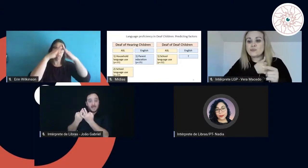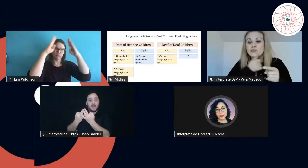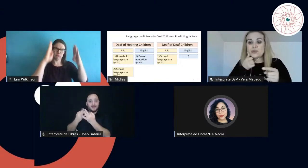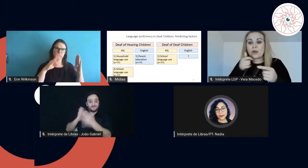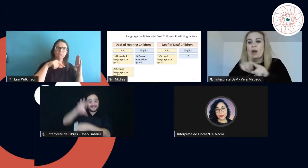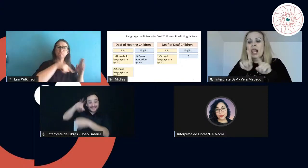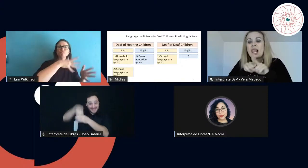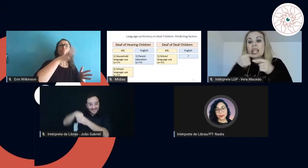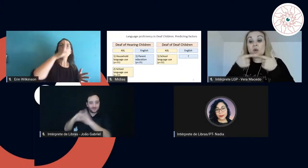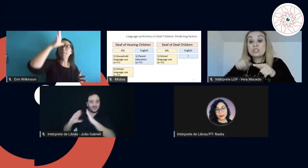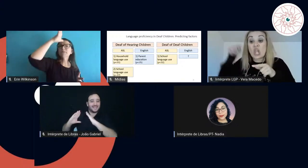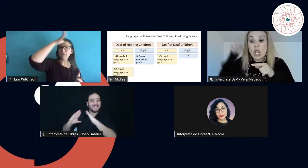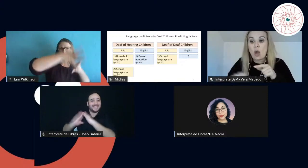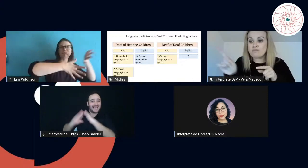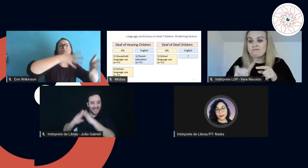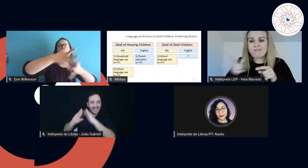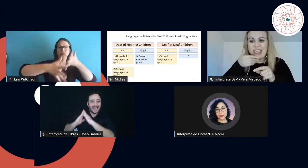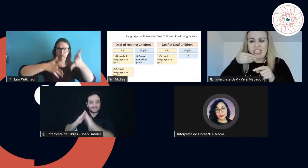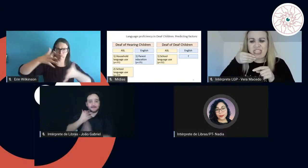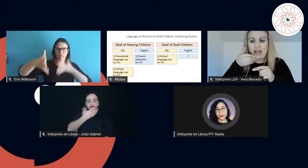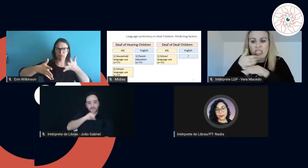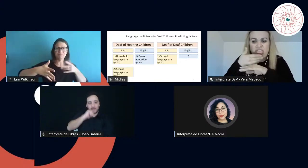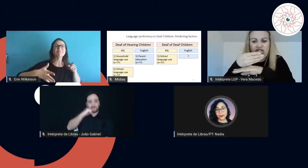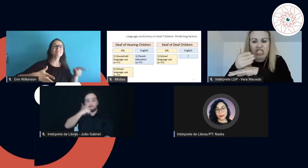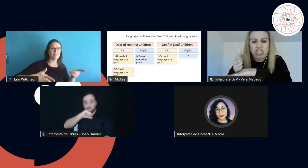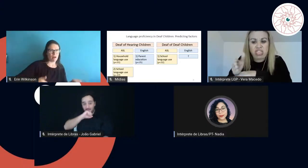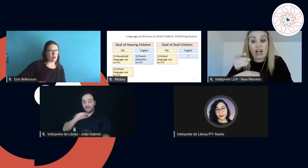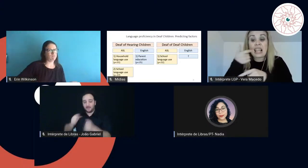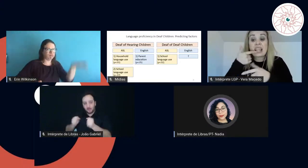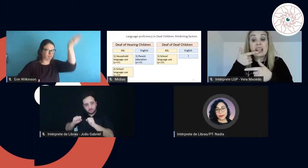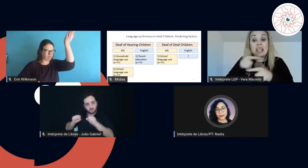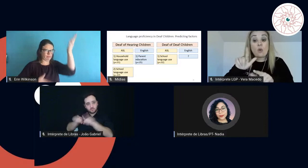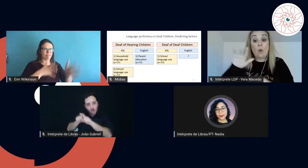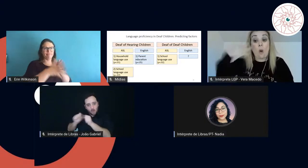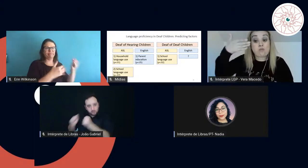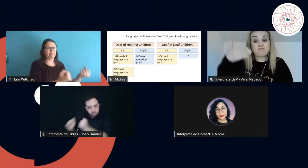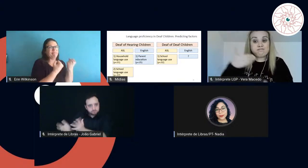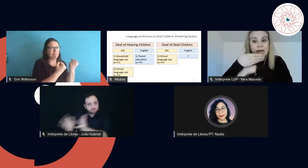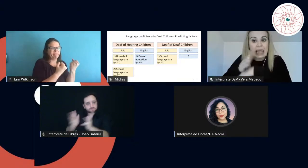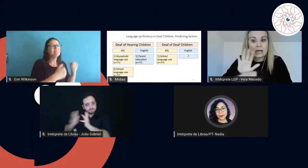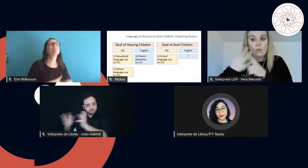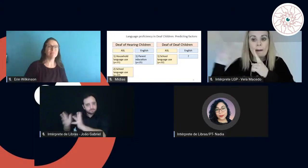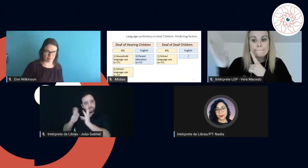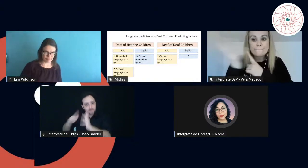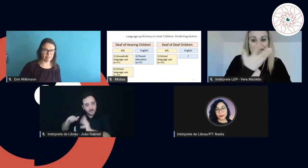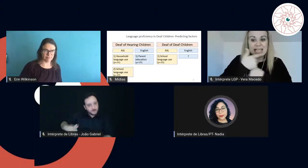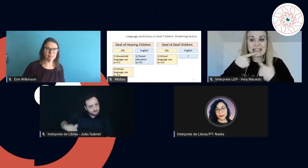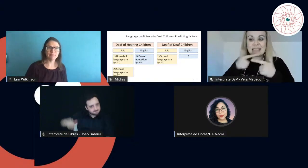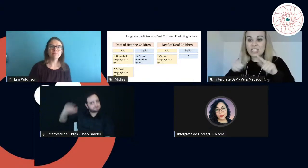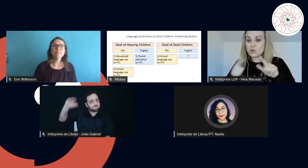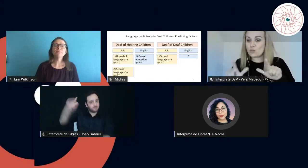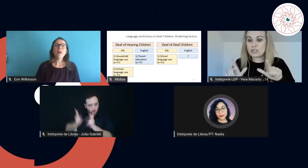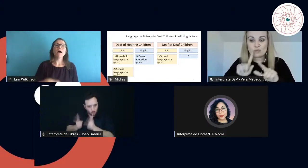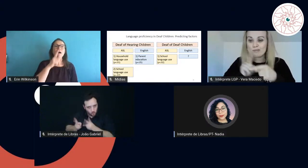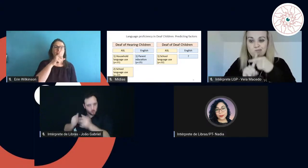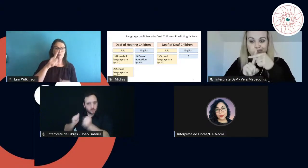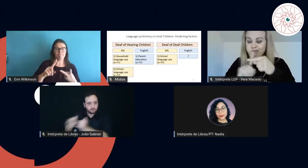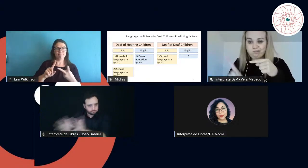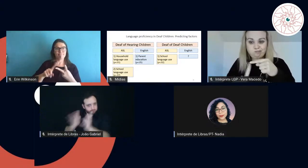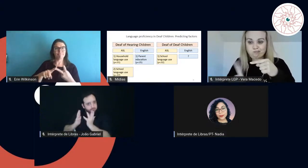privação linguística de sua primeira língua. Nós sabemos que o ambiente não é linguisticamente